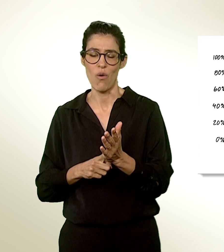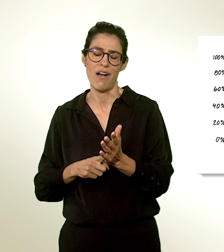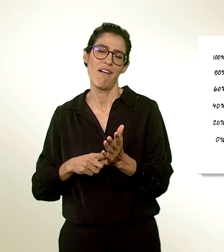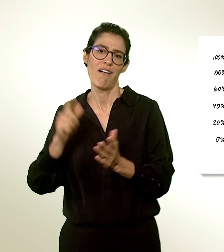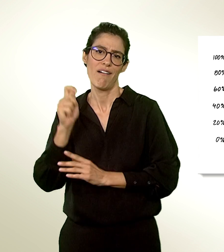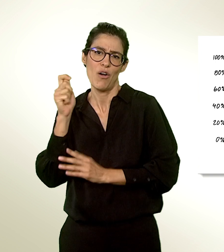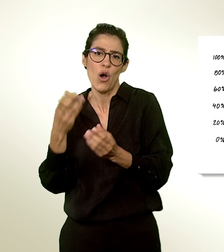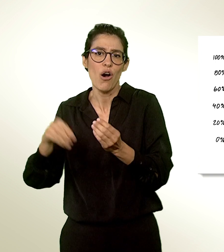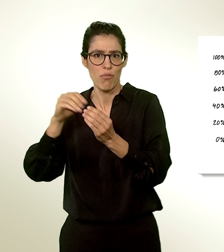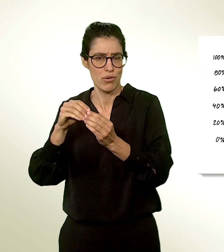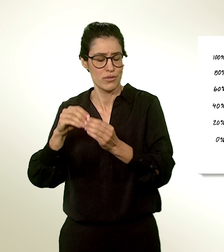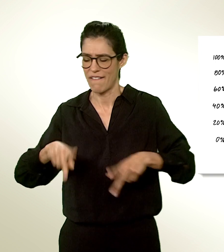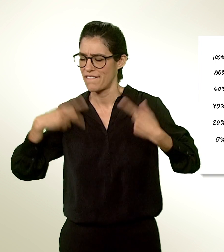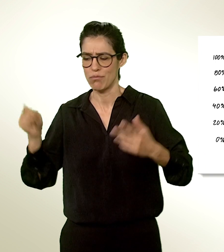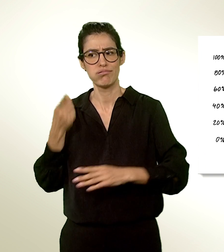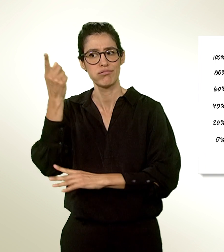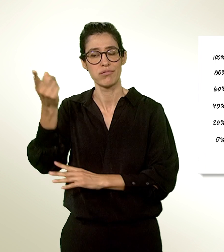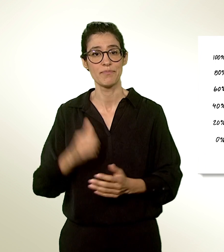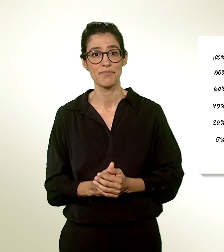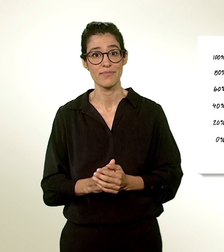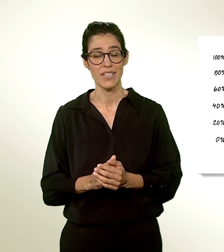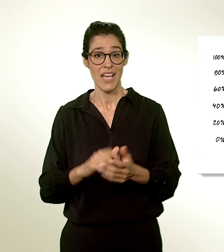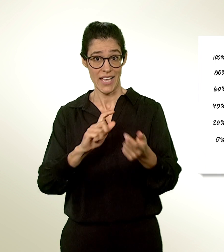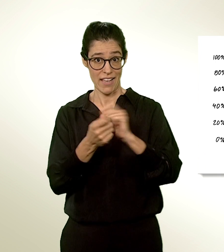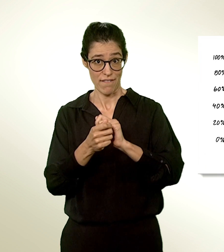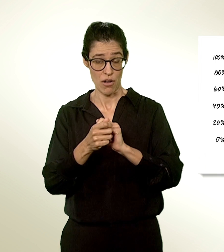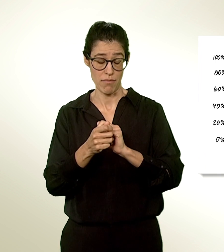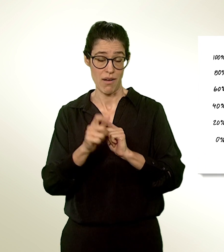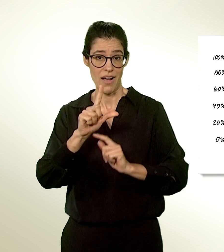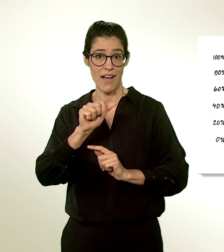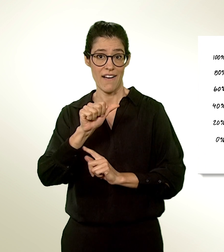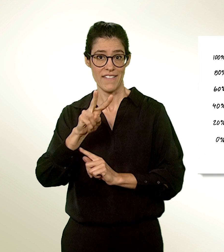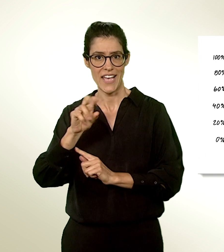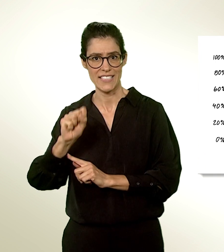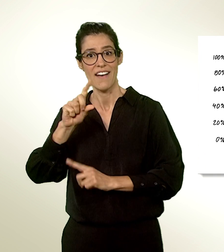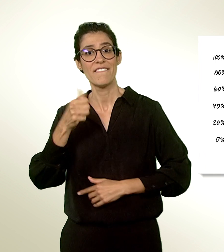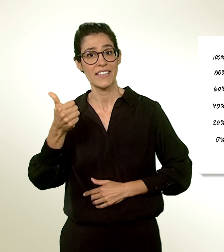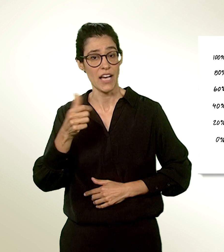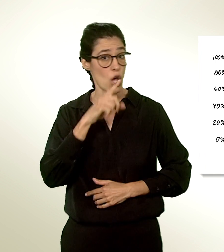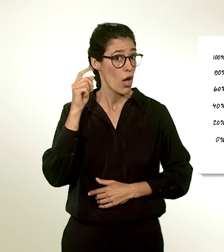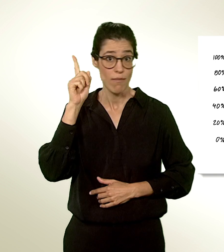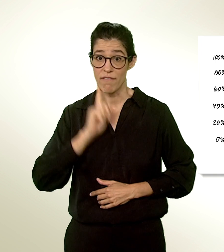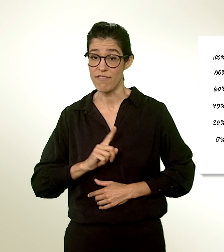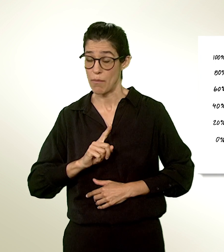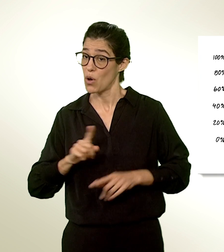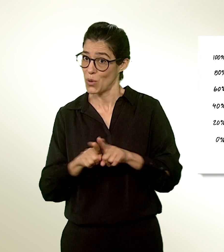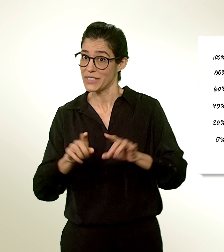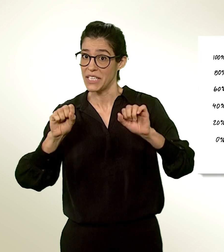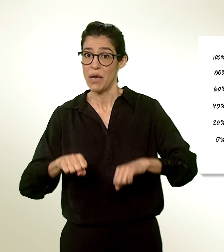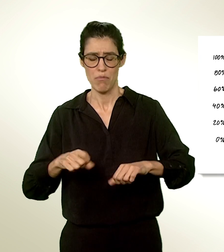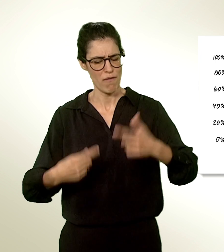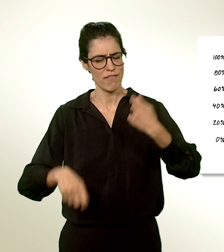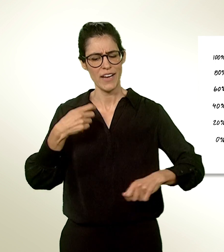Avec AVS 21, les femmes comme les hommes pourront en outre choisir librement le moment de leur départ à la retraite entre 63 et 70